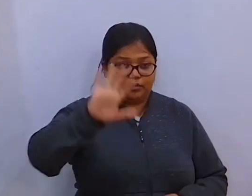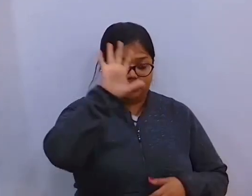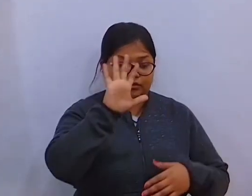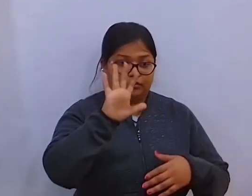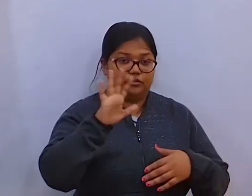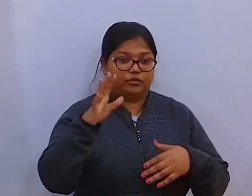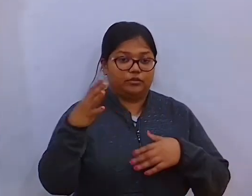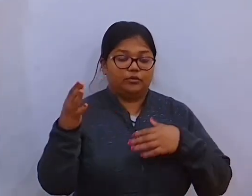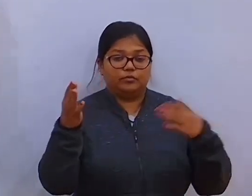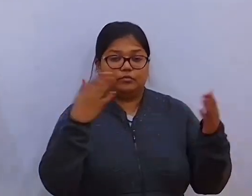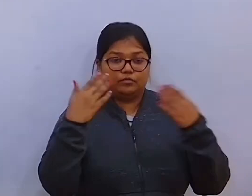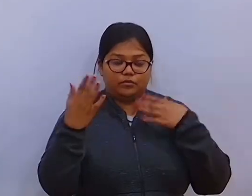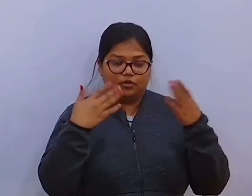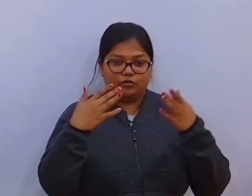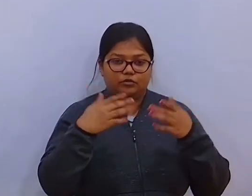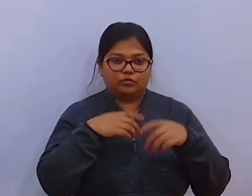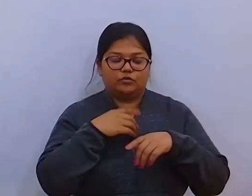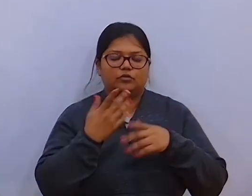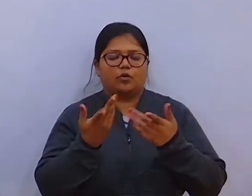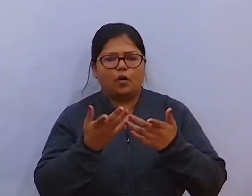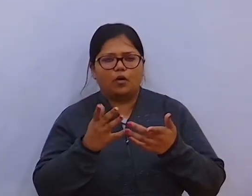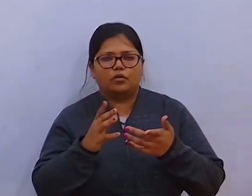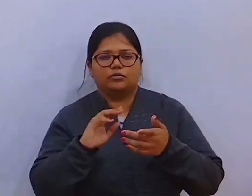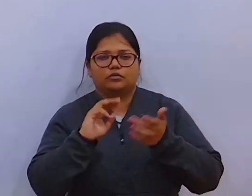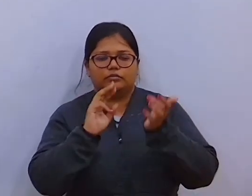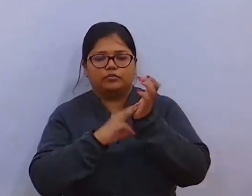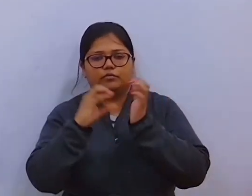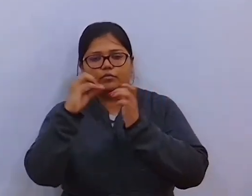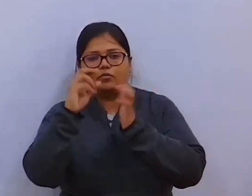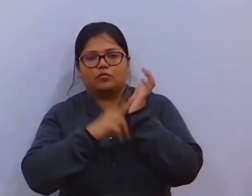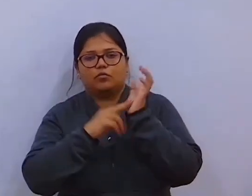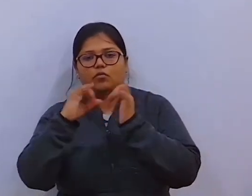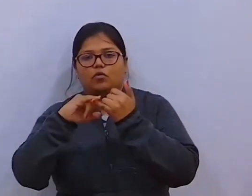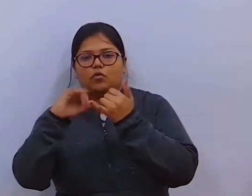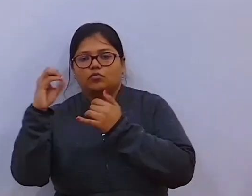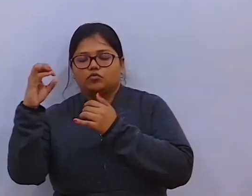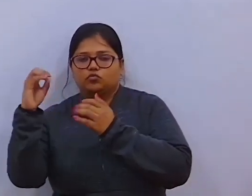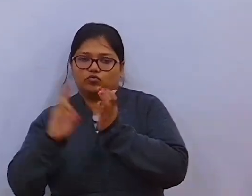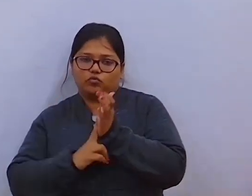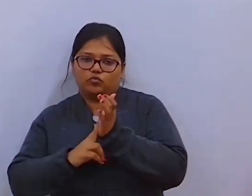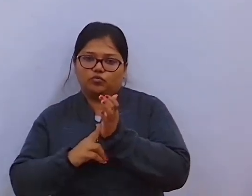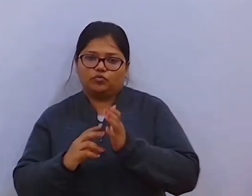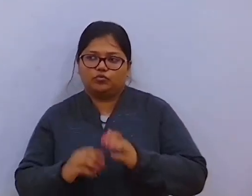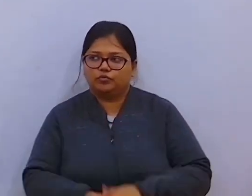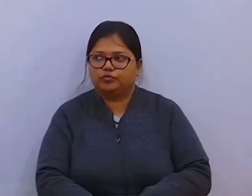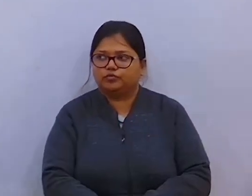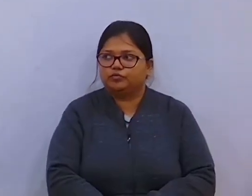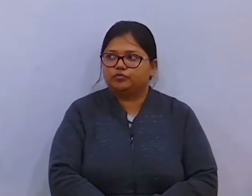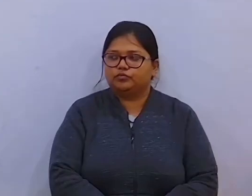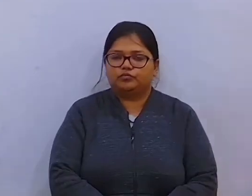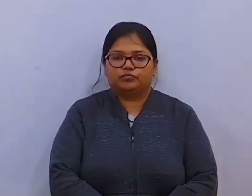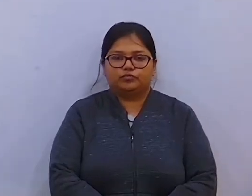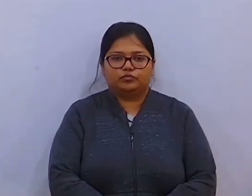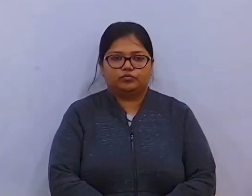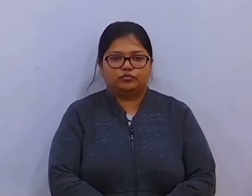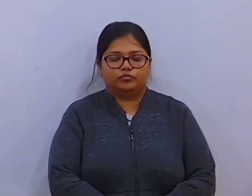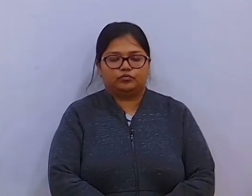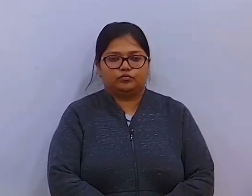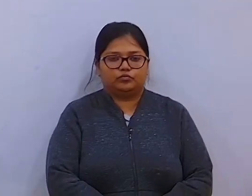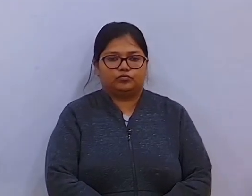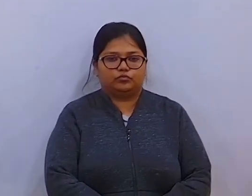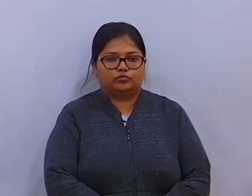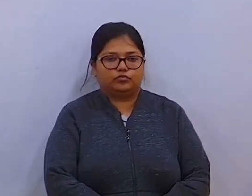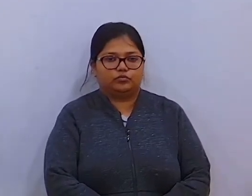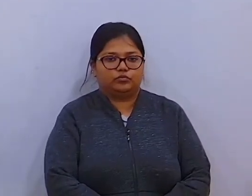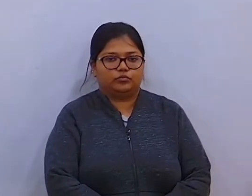ठीक है, भारतीय मानसून या जलवायु। ठीक है, सबसे पहले हम इसको क्या करेंगे, भारतीय मानसून या जलवायु को